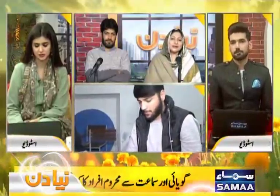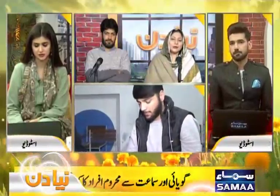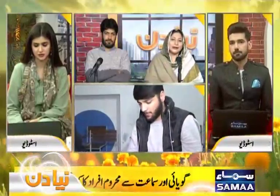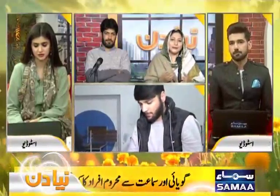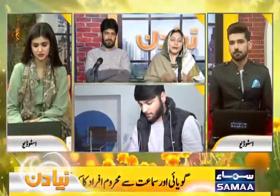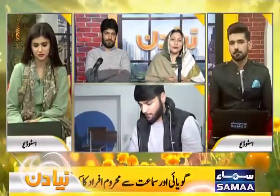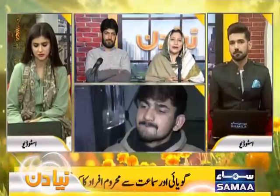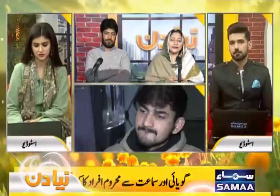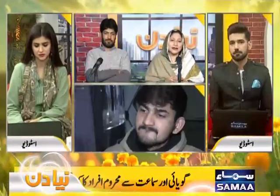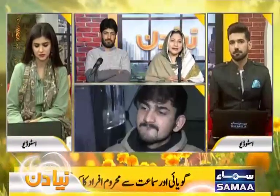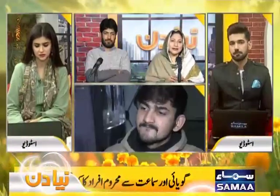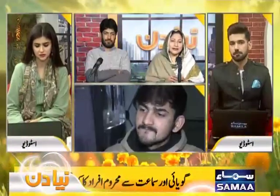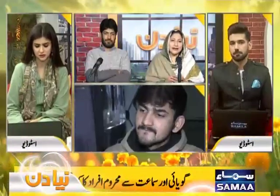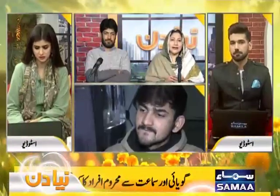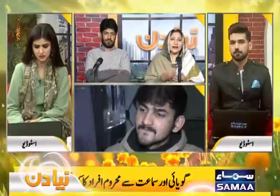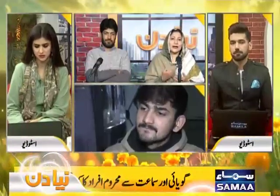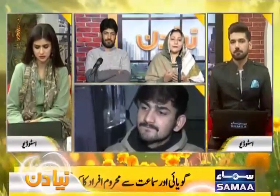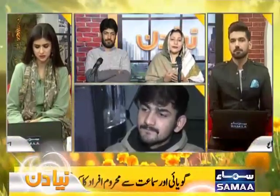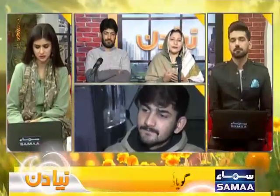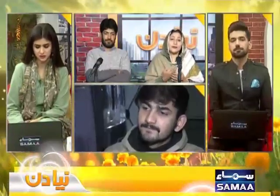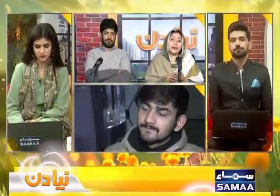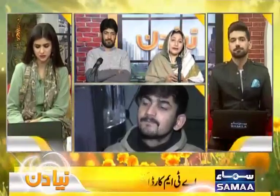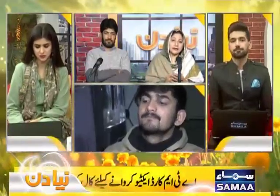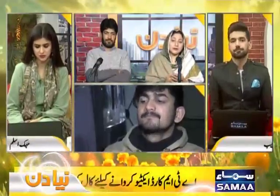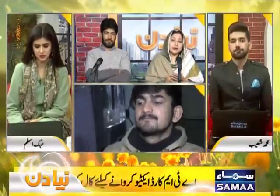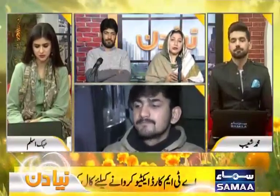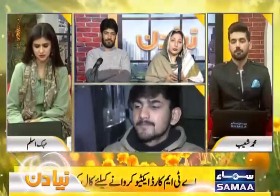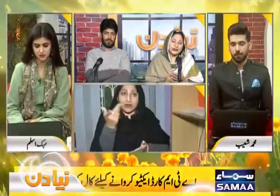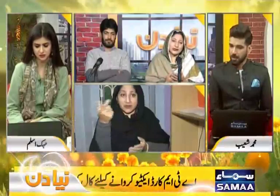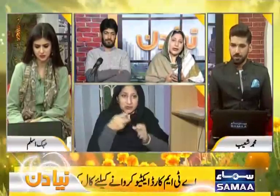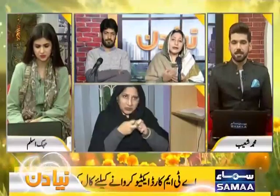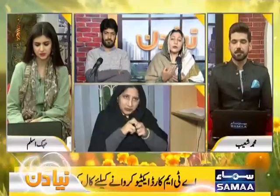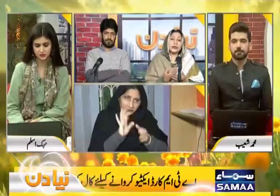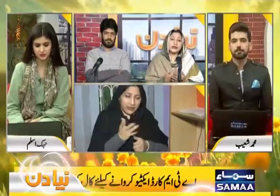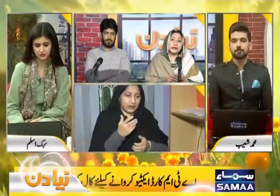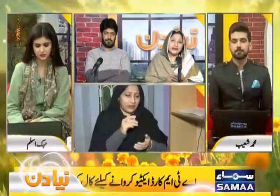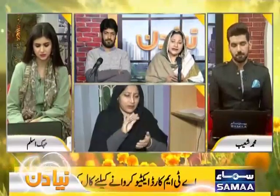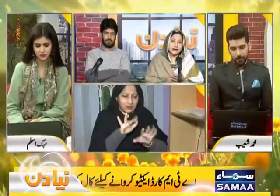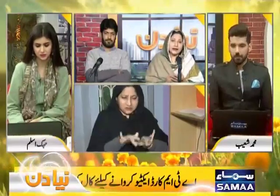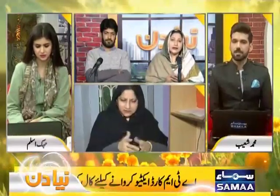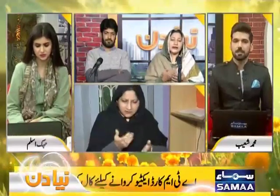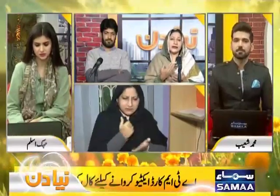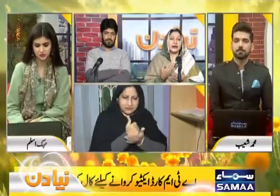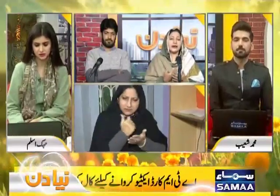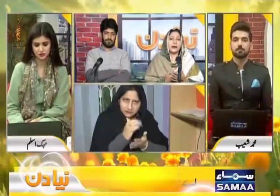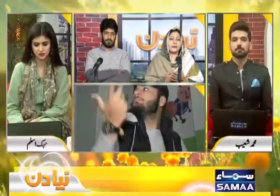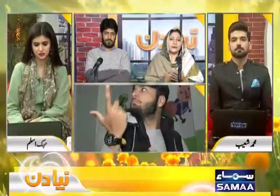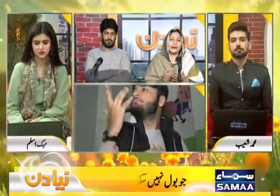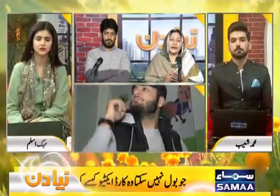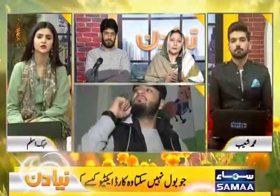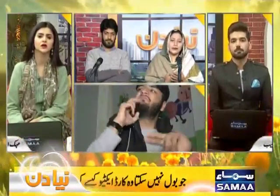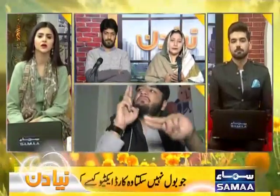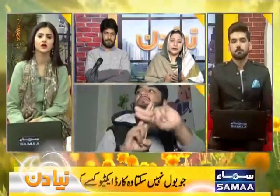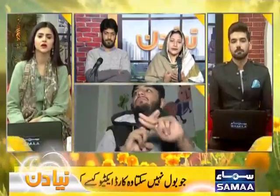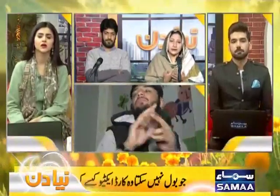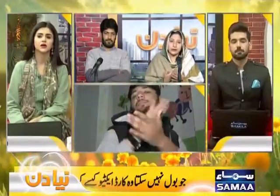देखिए जी, ये तो बिल्कुल आसान सा तरीका है कि अगर आप, ये वेरी करता है पर्सन टू पर्सन, बिल्कुल ठीक है, उनकी नीड्स क्या है. देखिए, अगर आप